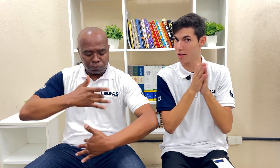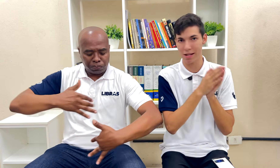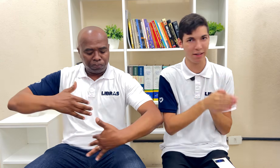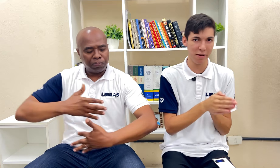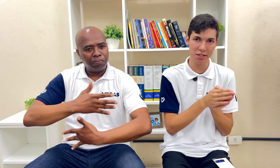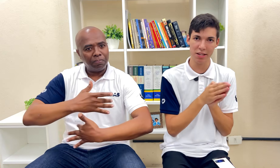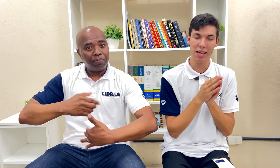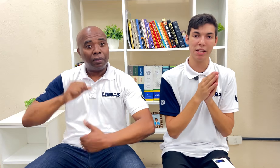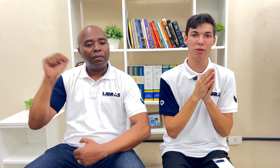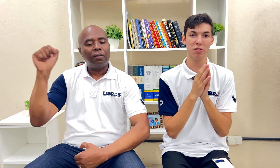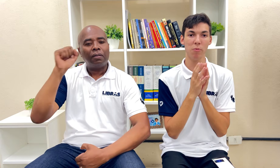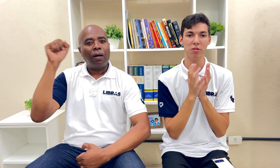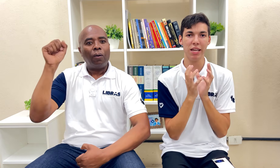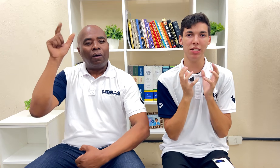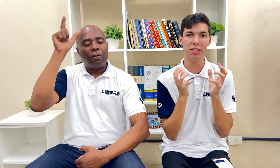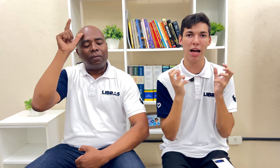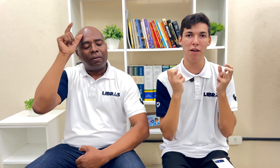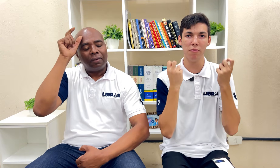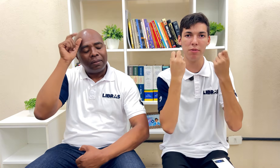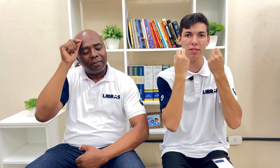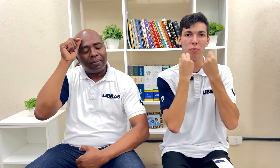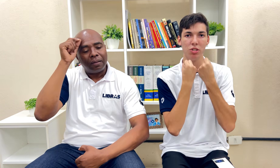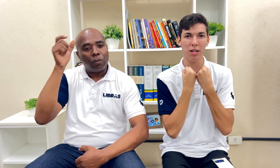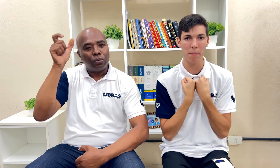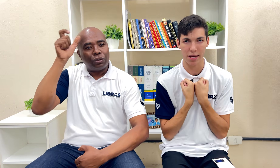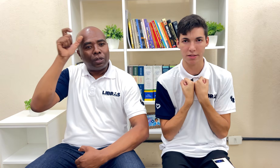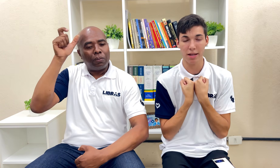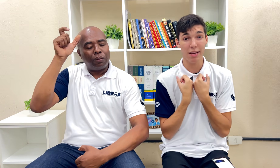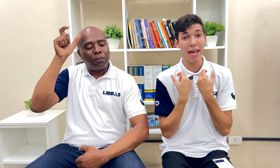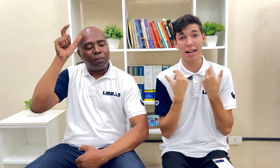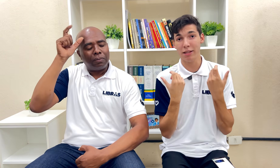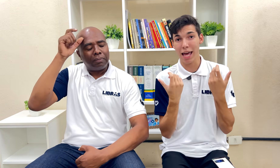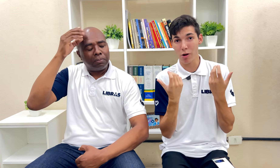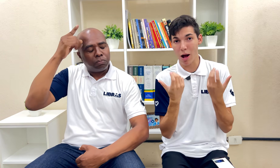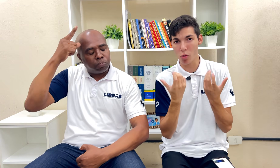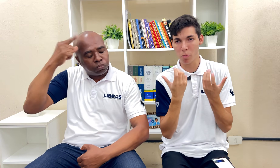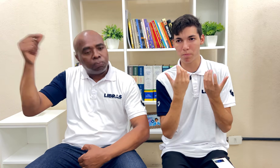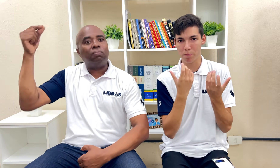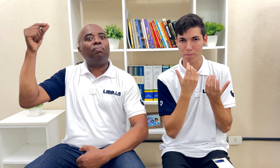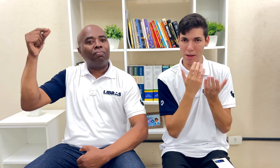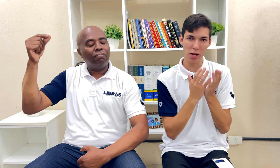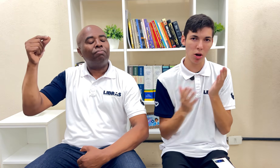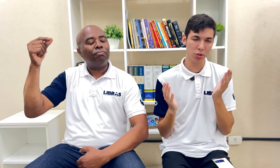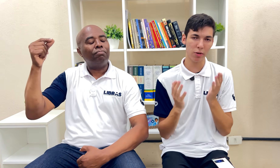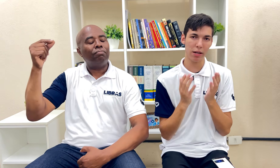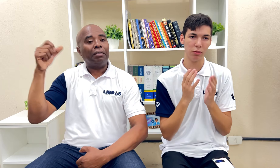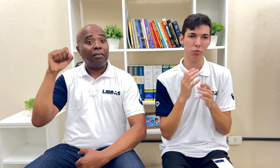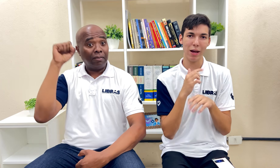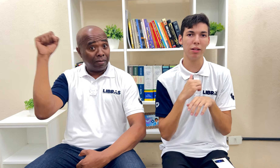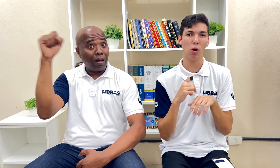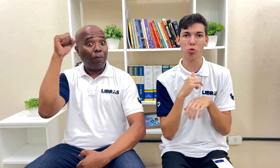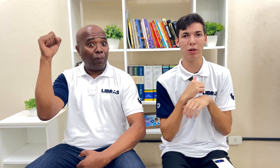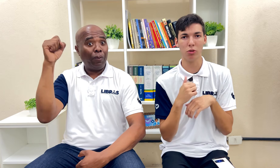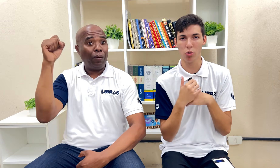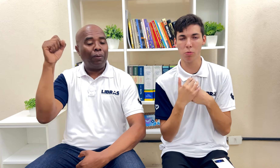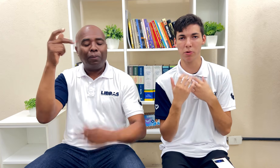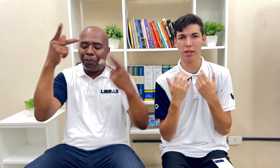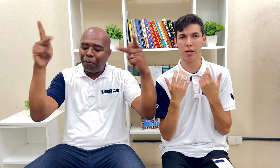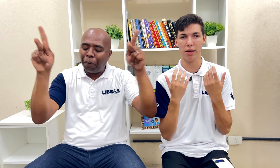há trevas, então os demônios se retiravam e Saul tinha paz. Era algo periódico, não era algo duradouro, porque assim